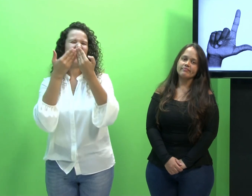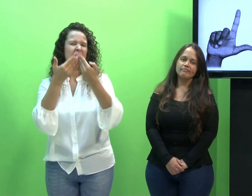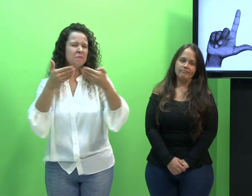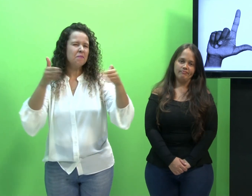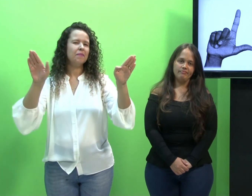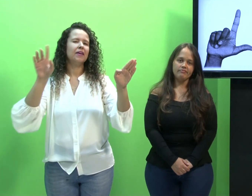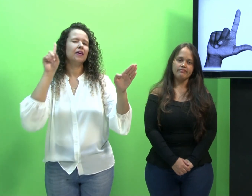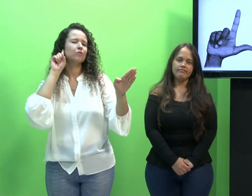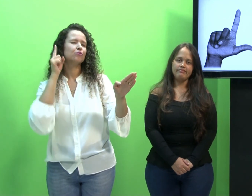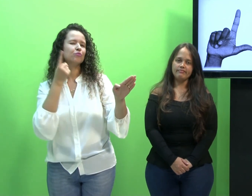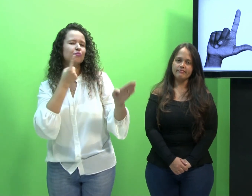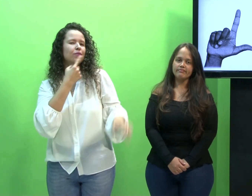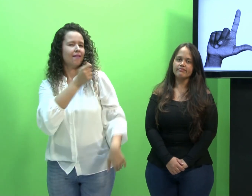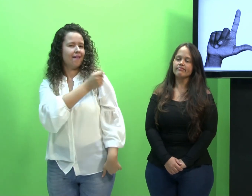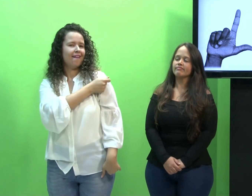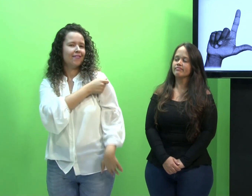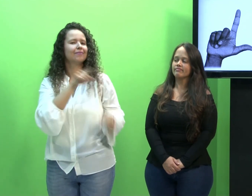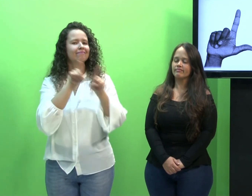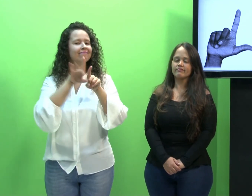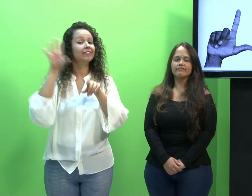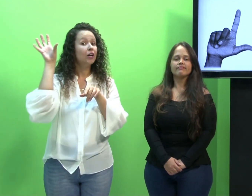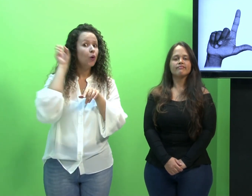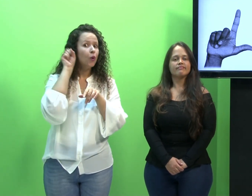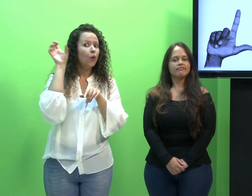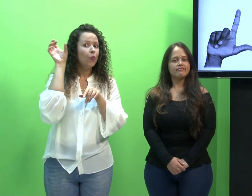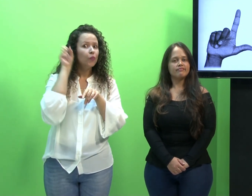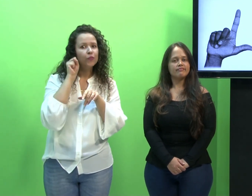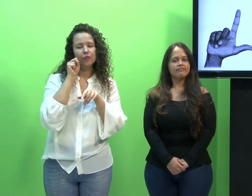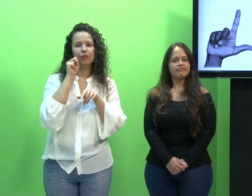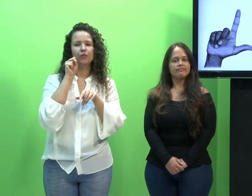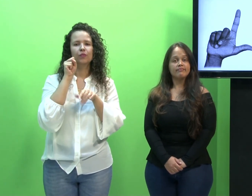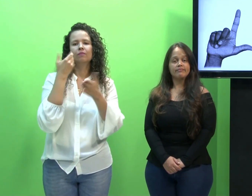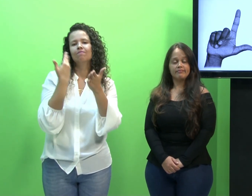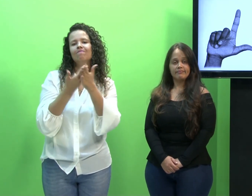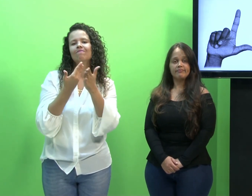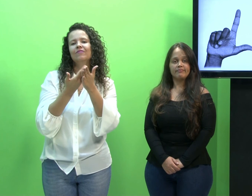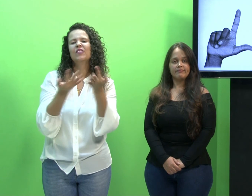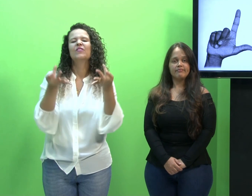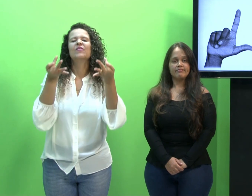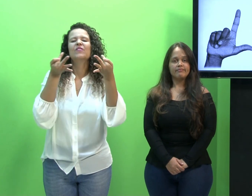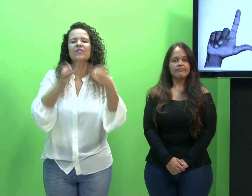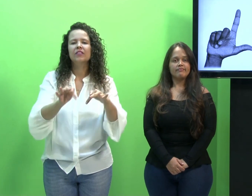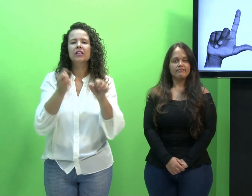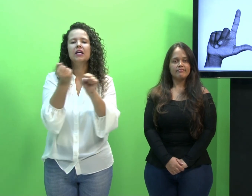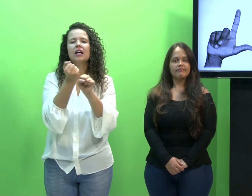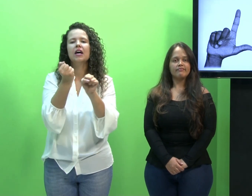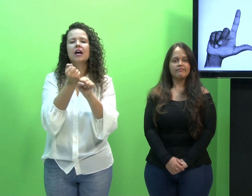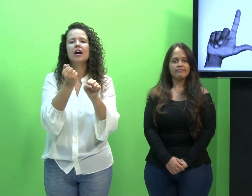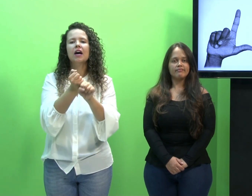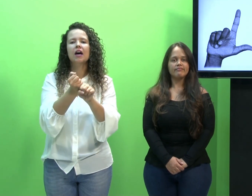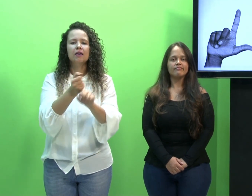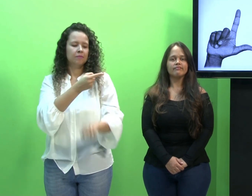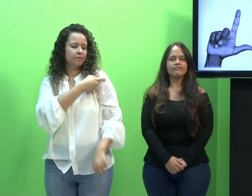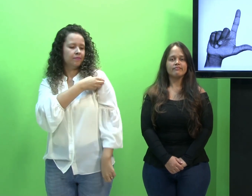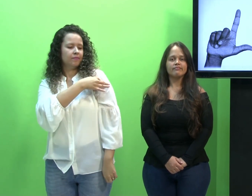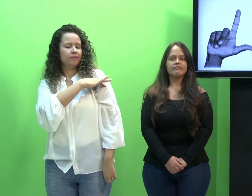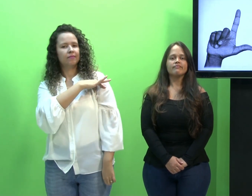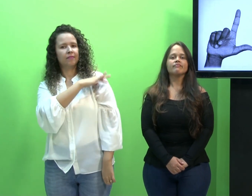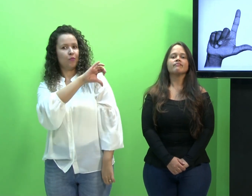abertas a alunos surdos e ouvintes para os anos finais do ensino fundamental, ensino médio